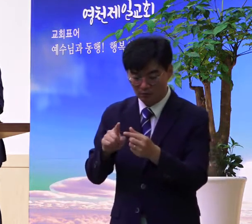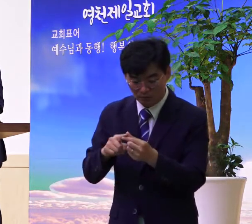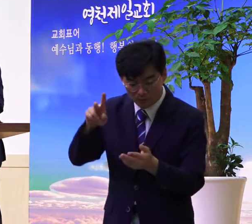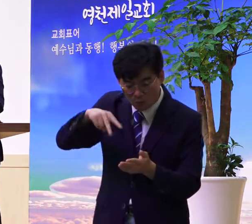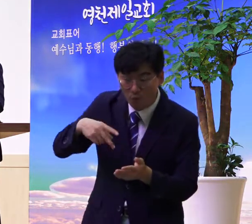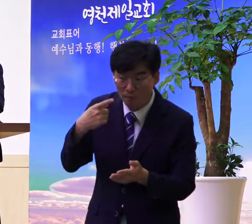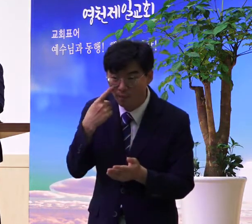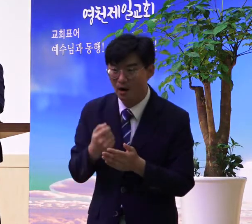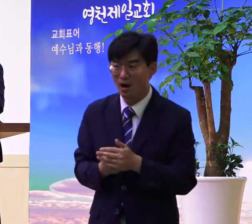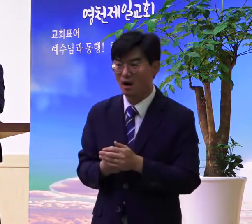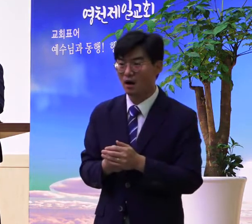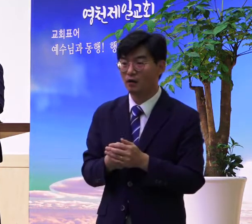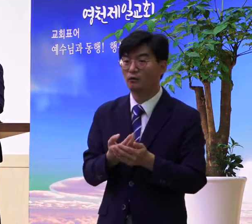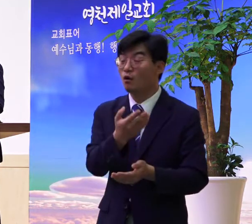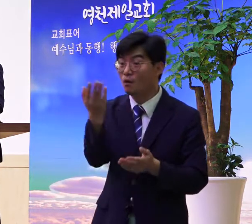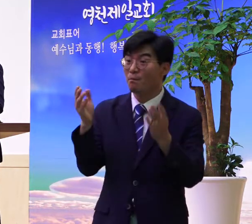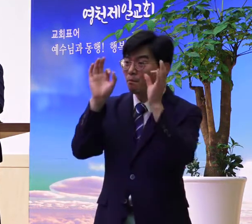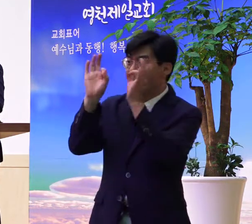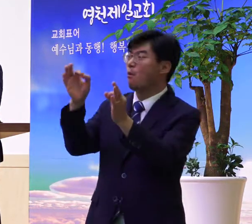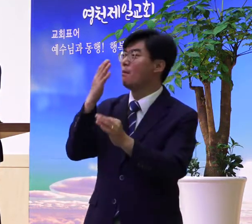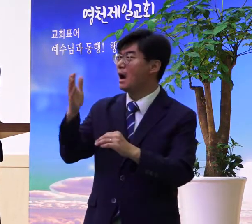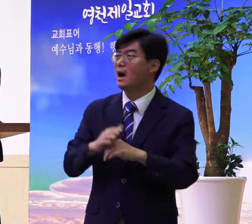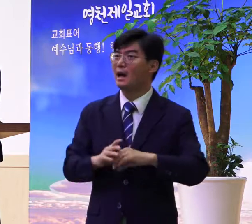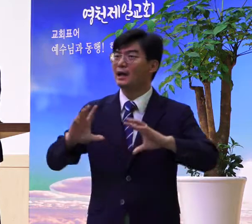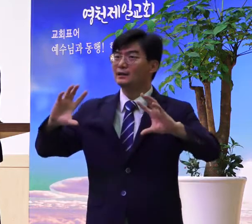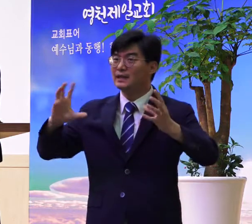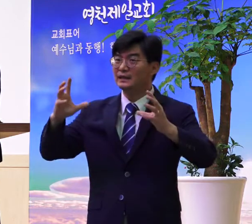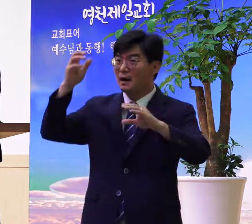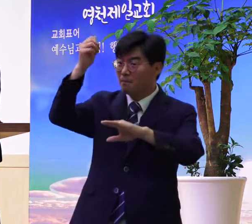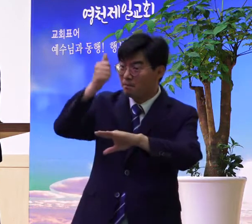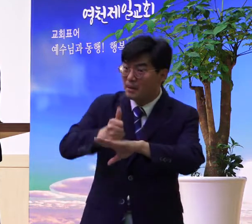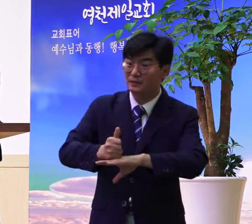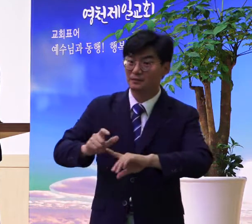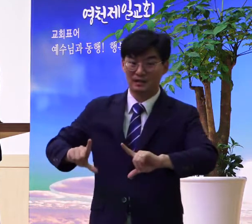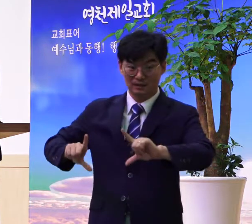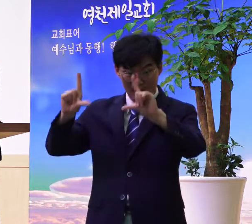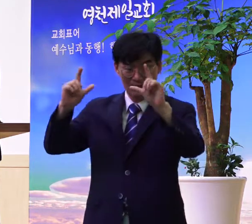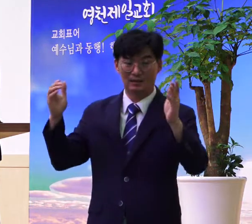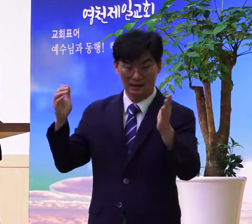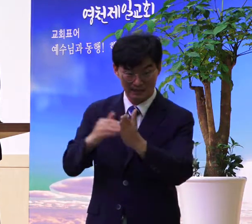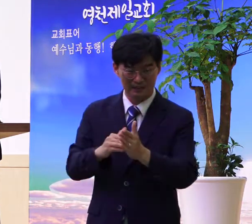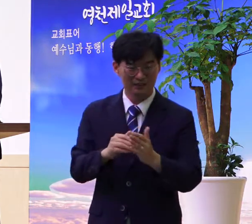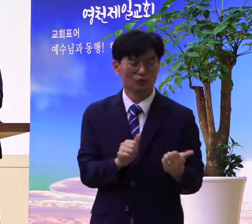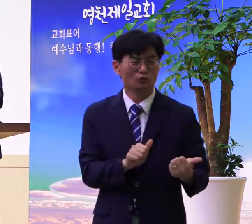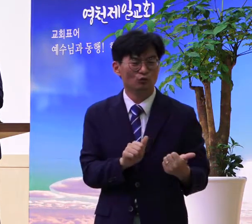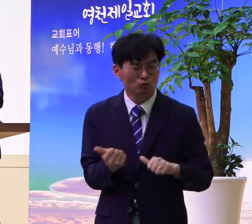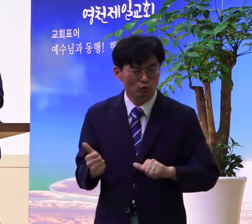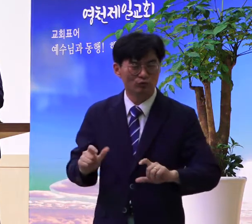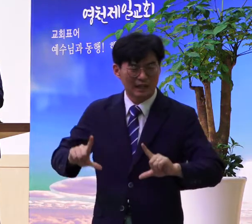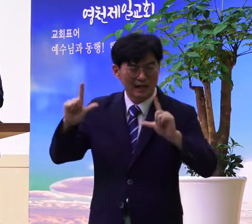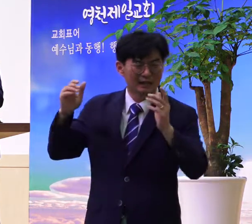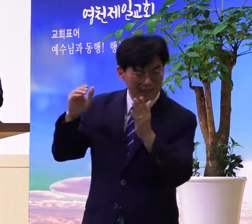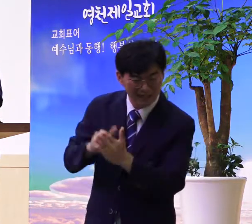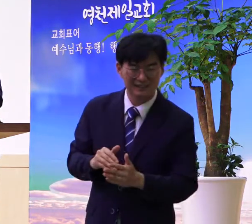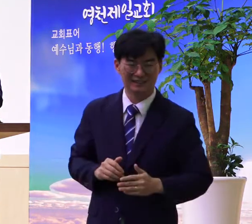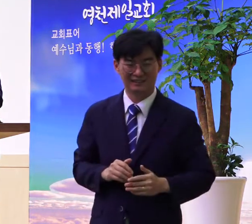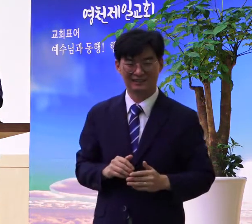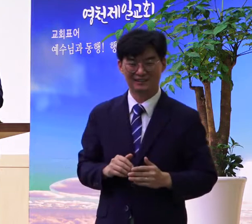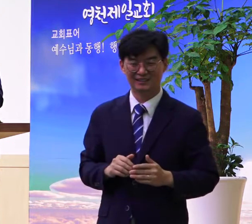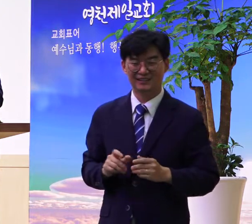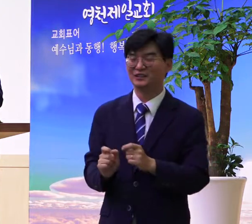세상 끝날까지, 여기에는 여러분의 인생이 다 포함되죠. 여러분의 인생 끝까지